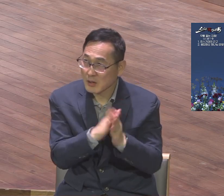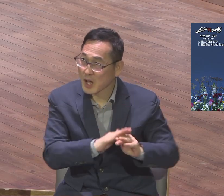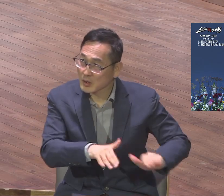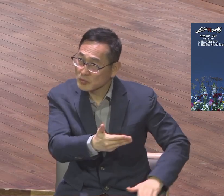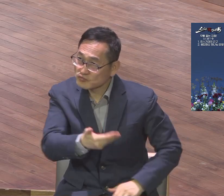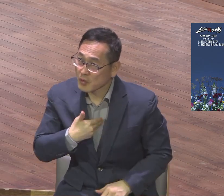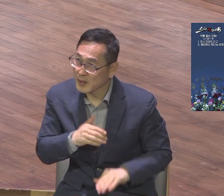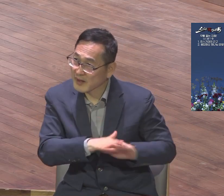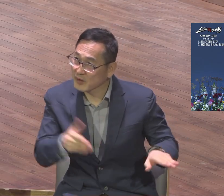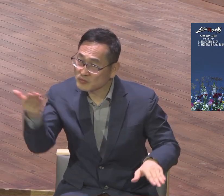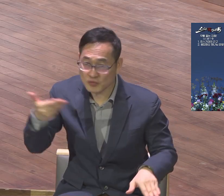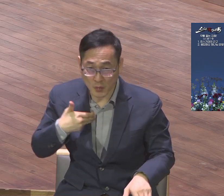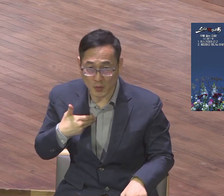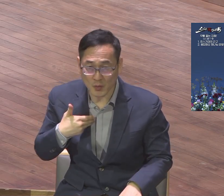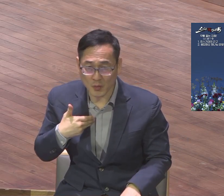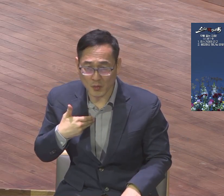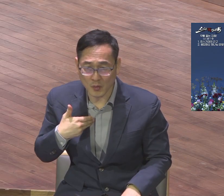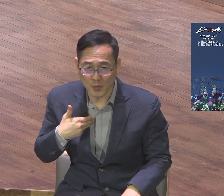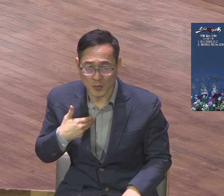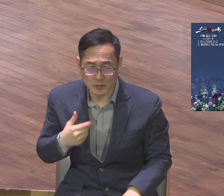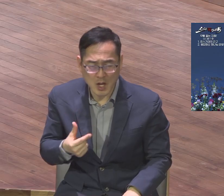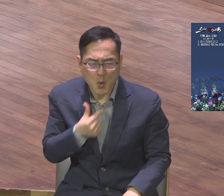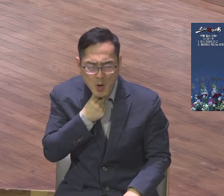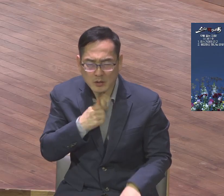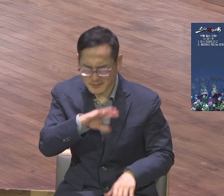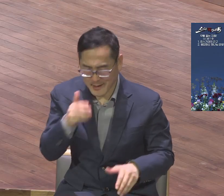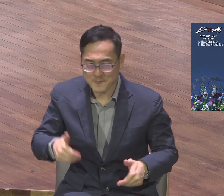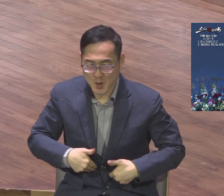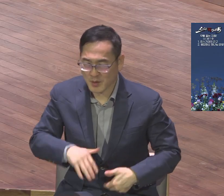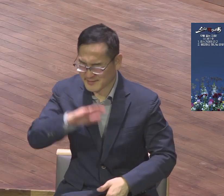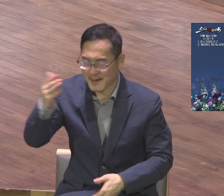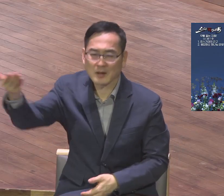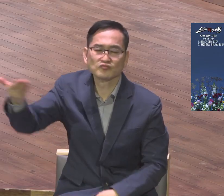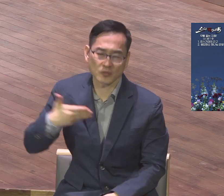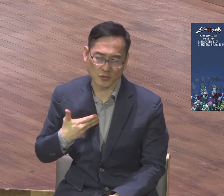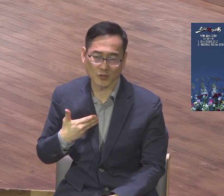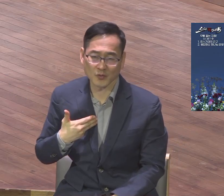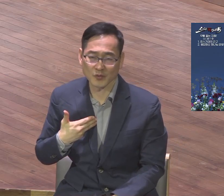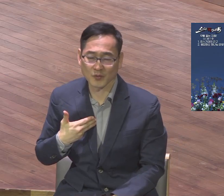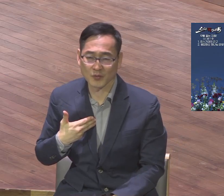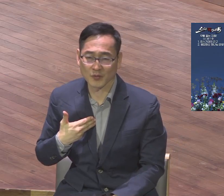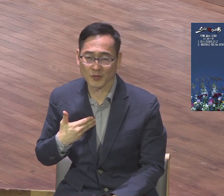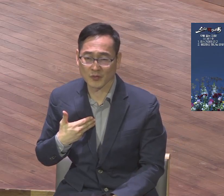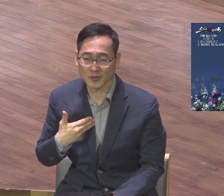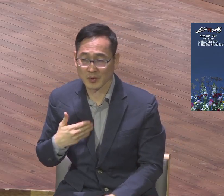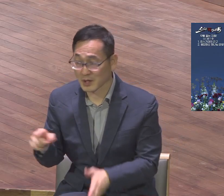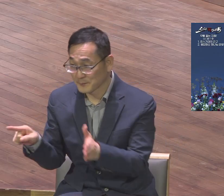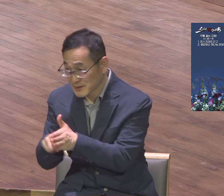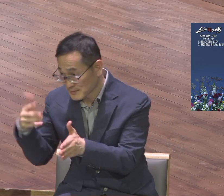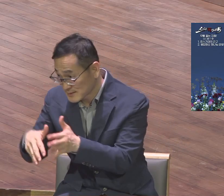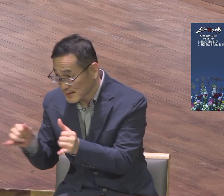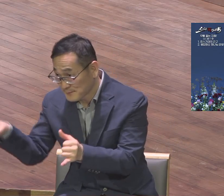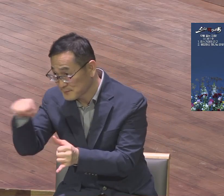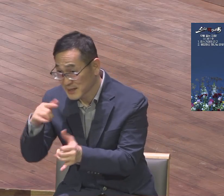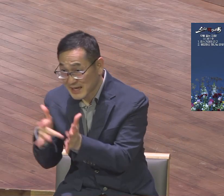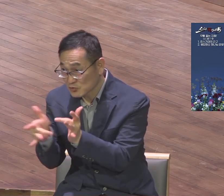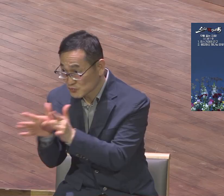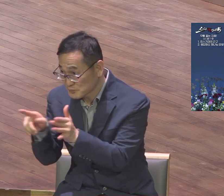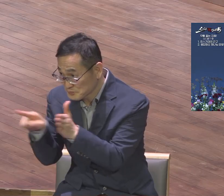필요를 채워주신다. 그래서 불신자가 모르는 기도의 비밀을 우리가 가지고 이 밤에 나온